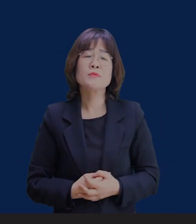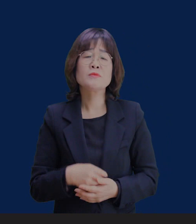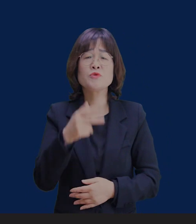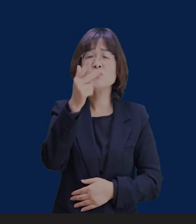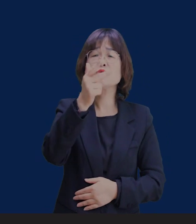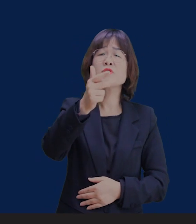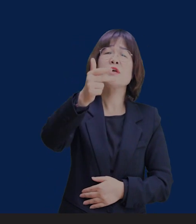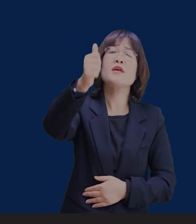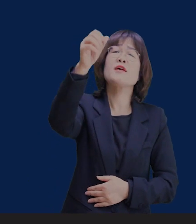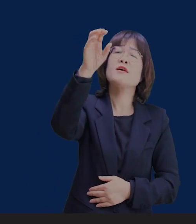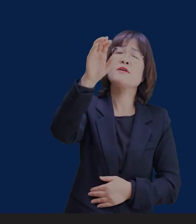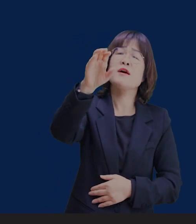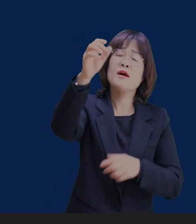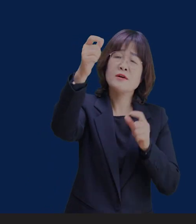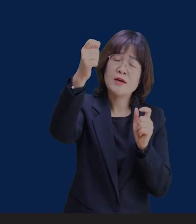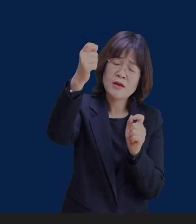주소서. 우리 처음부터 다시 한번.